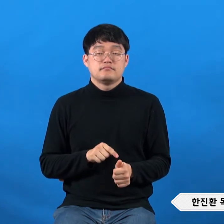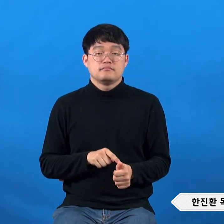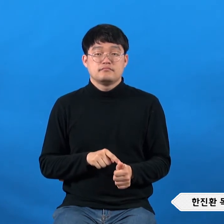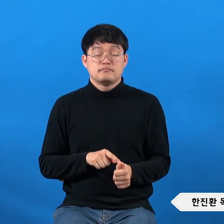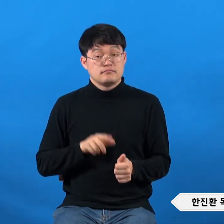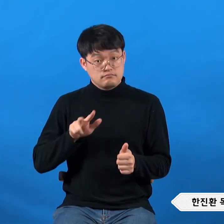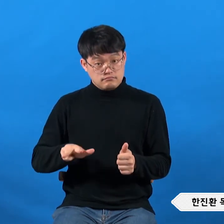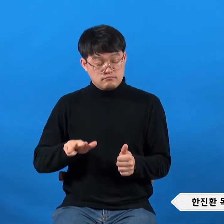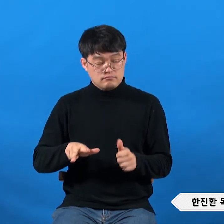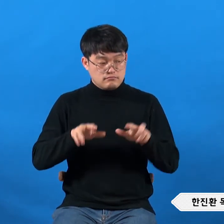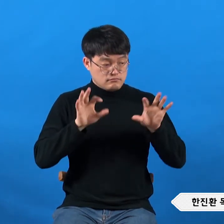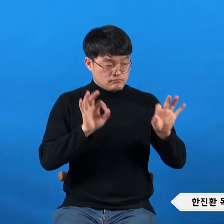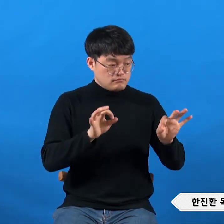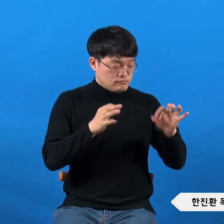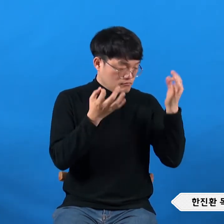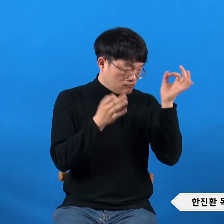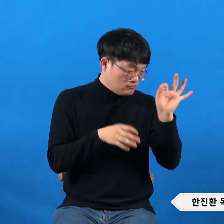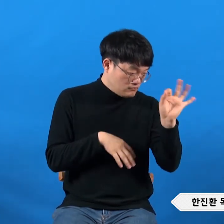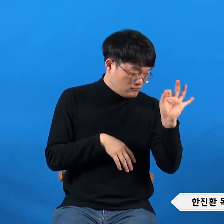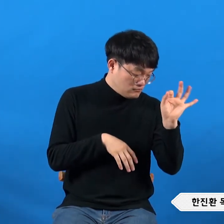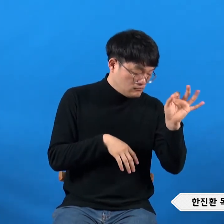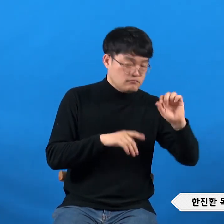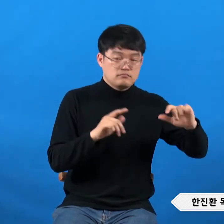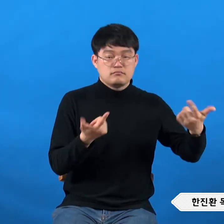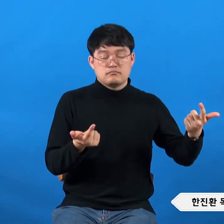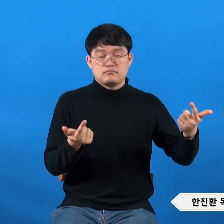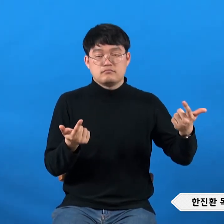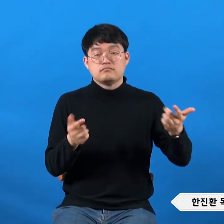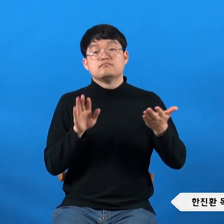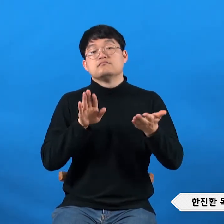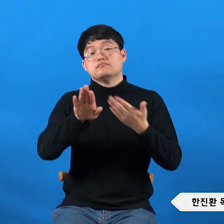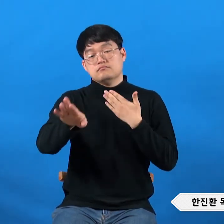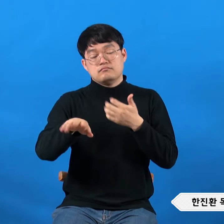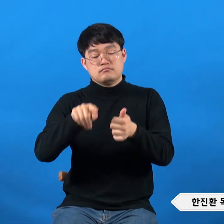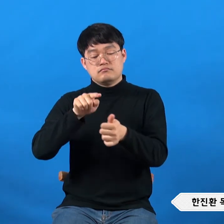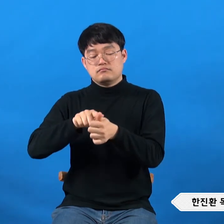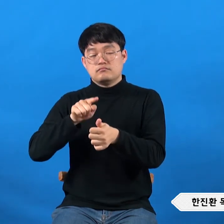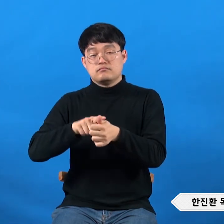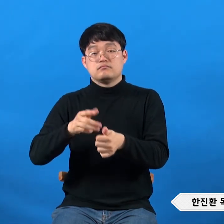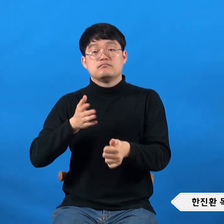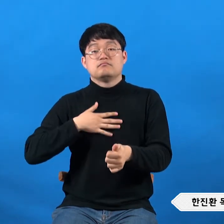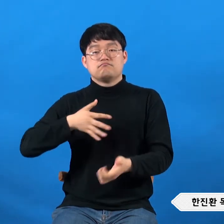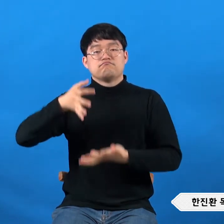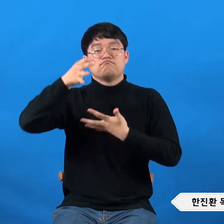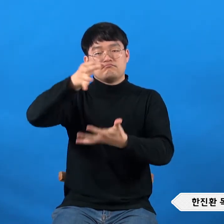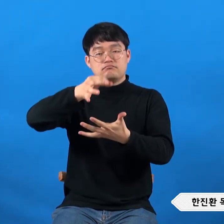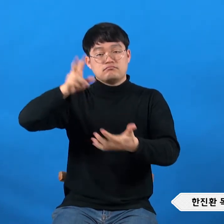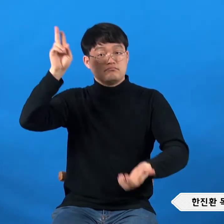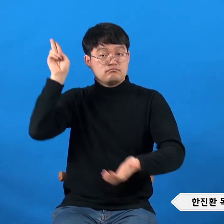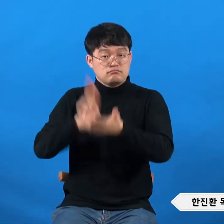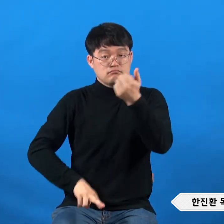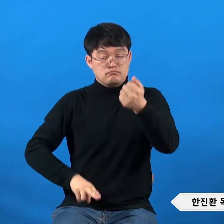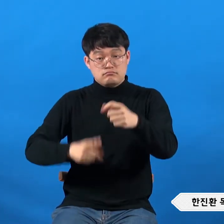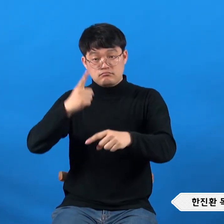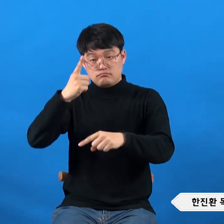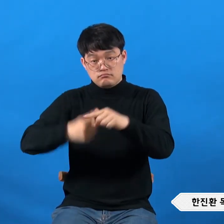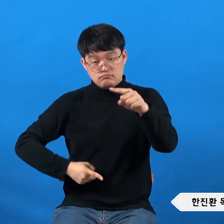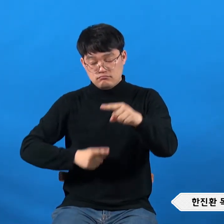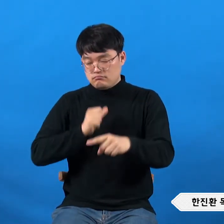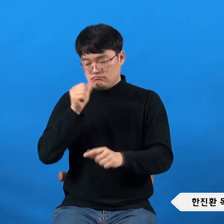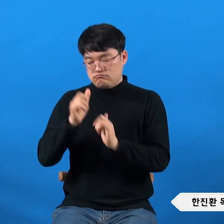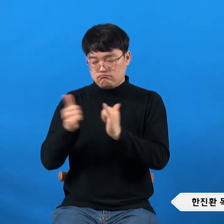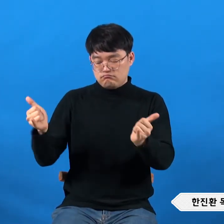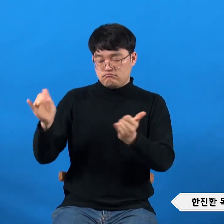그러니까 더 이상 돈에 집착할 필요가 없게 되었습니다. 그래서 내 재산 팔아가지고